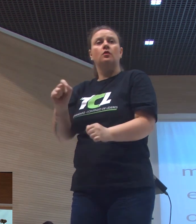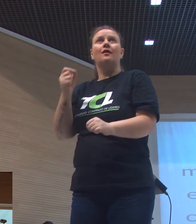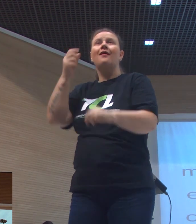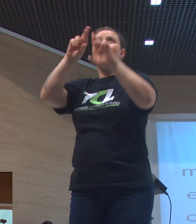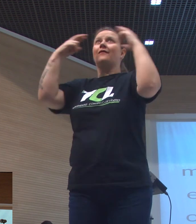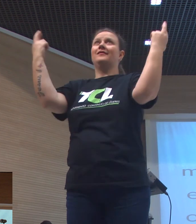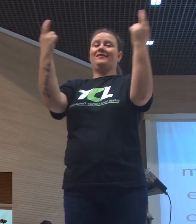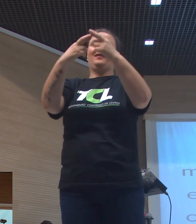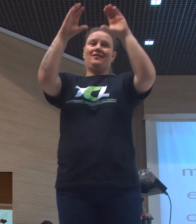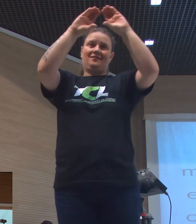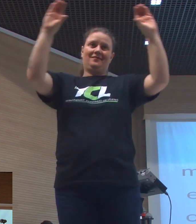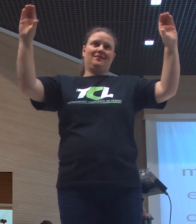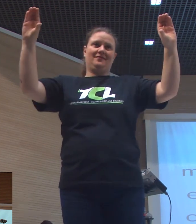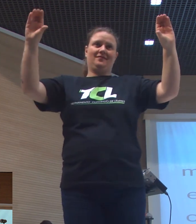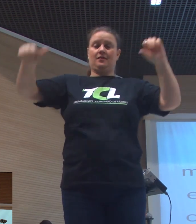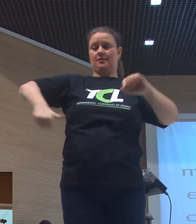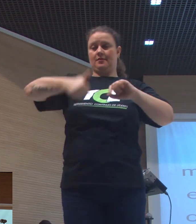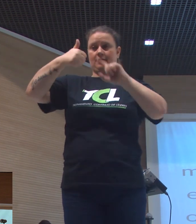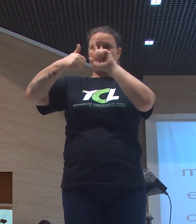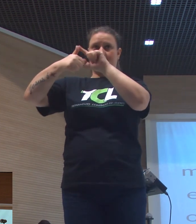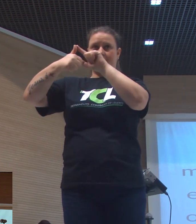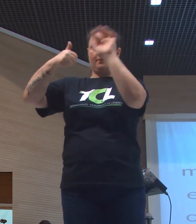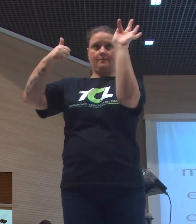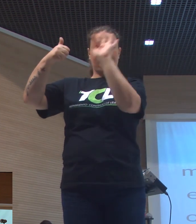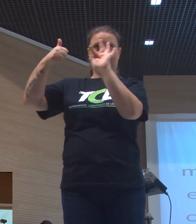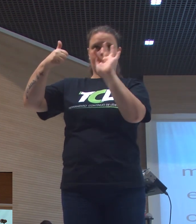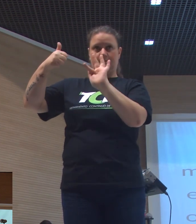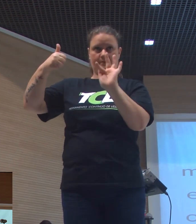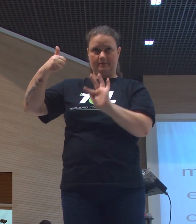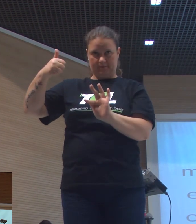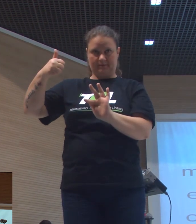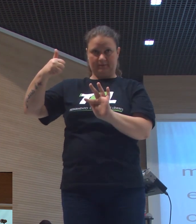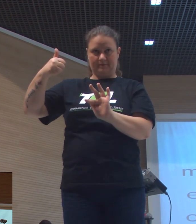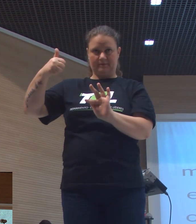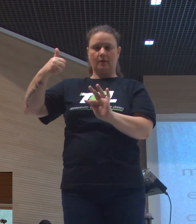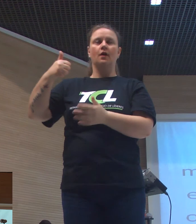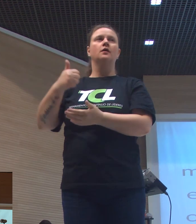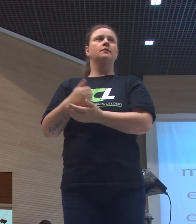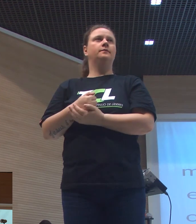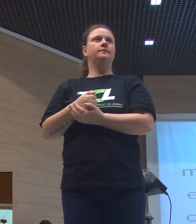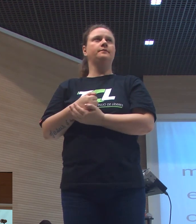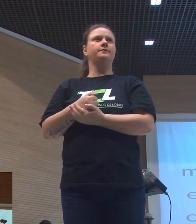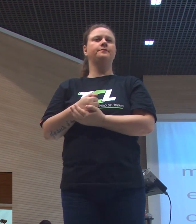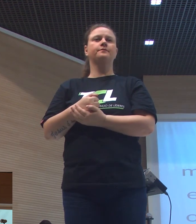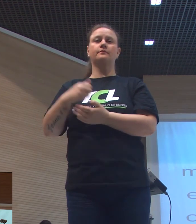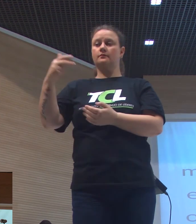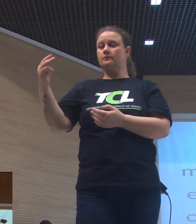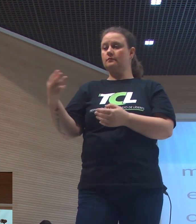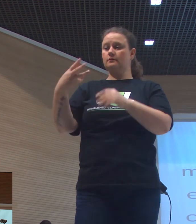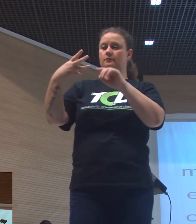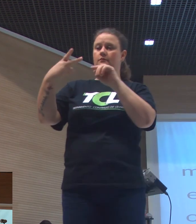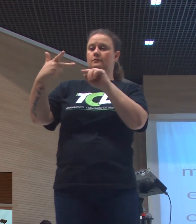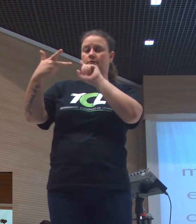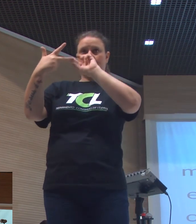a recompensa da primeira, está falando sobre o reino dos céus. Essa última,